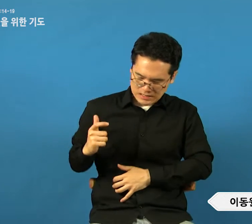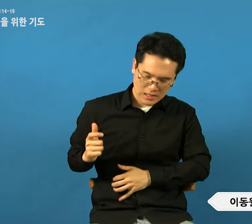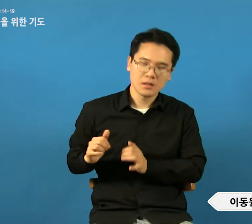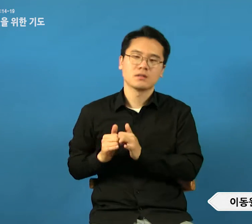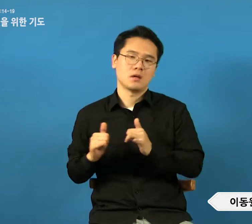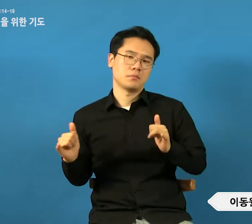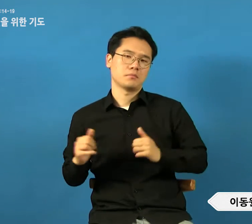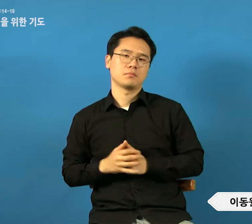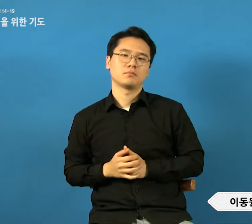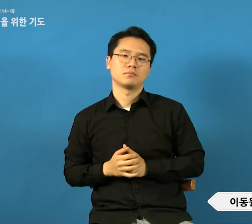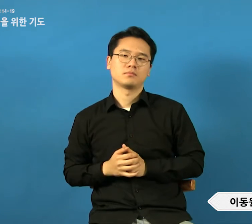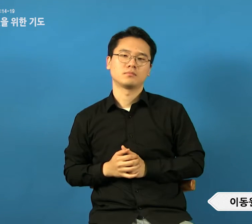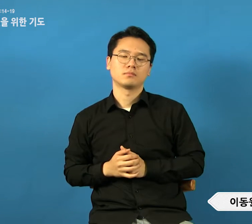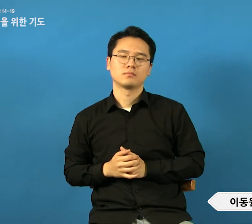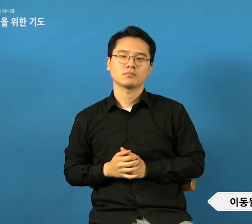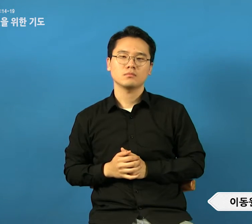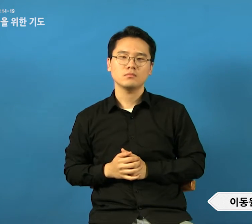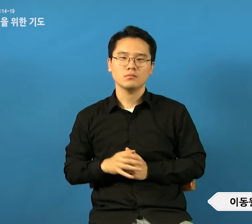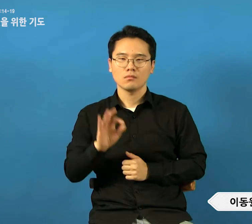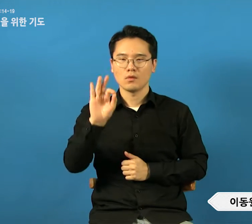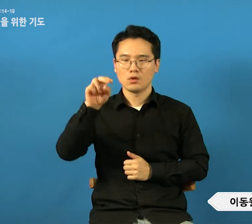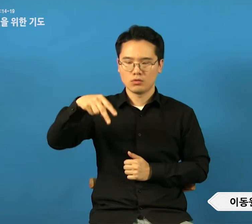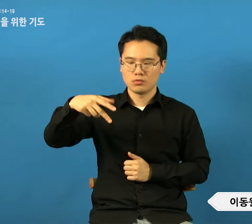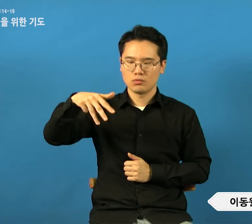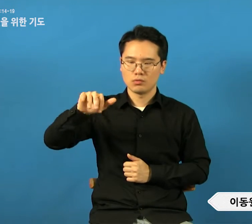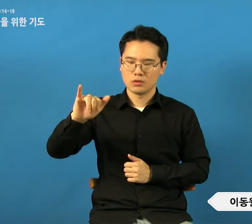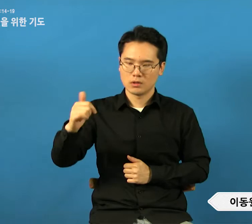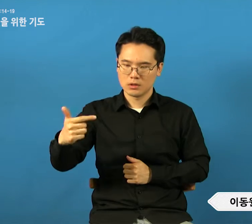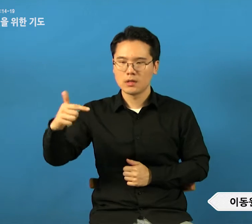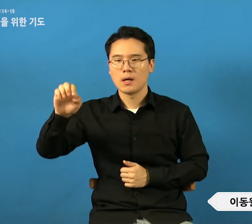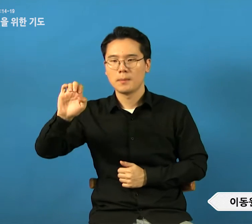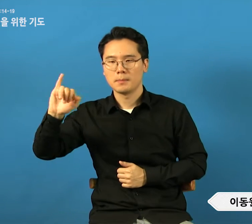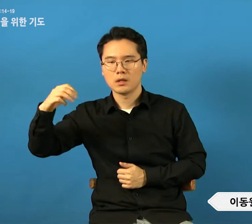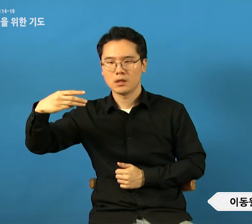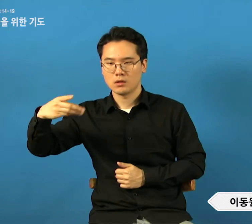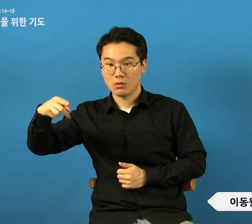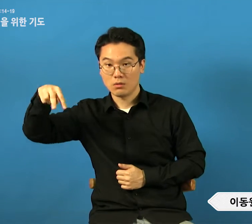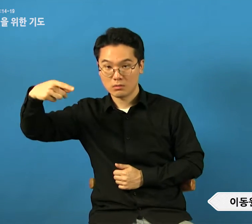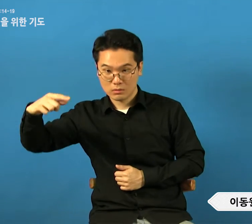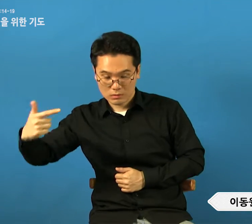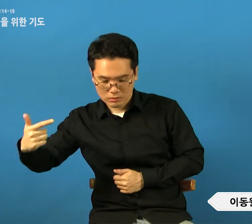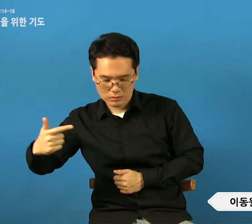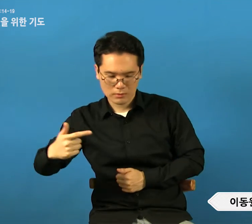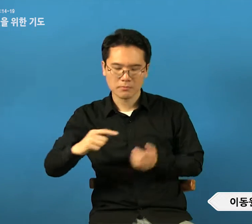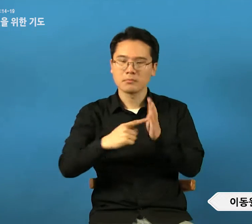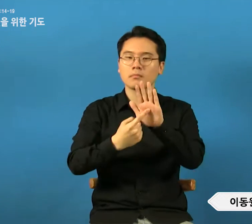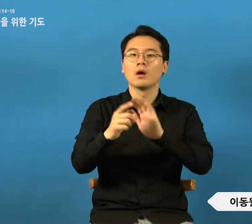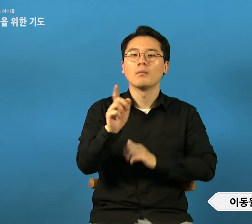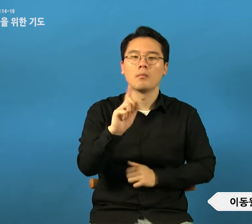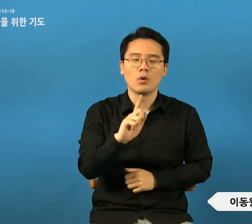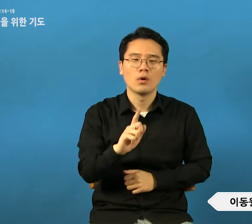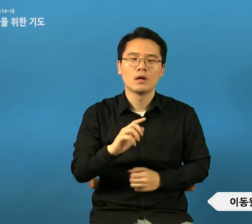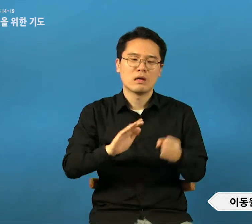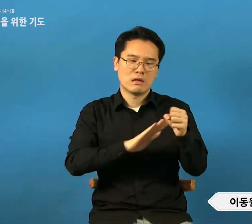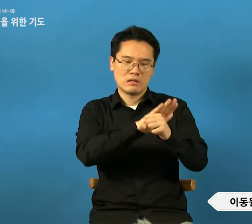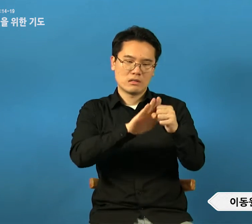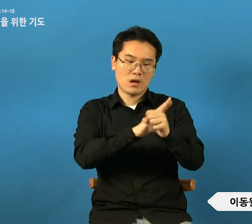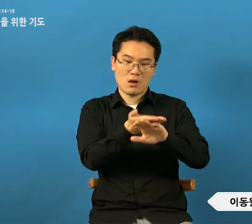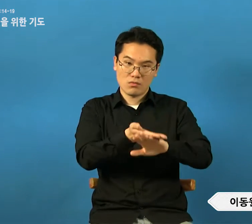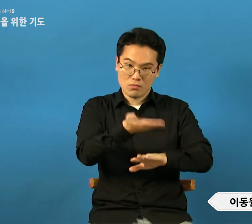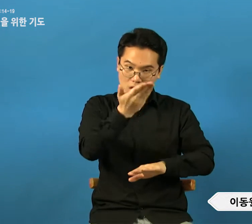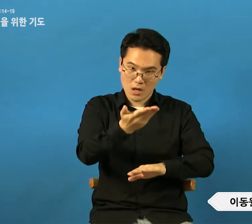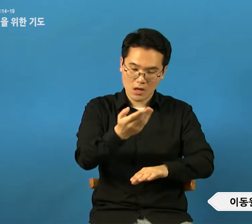성경 번역자 유진 피터스는 그런 사람을 사랑 위에 두 발이 굳게 선